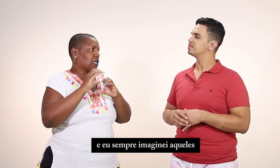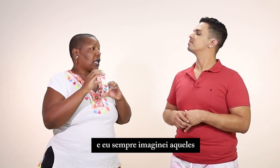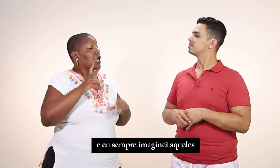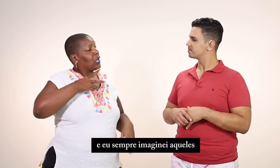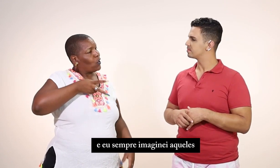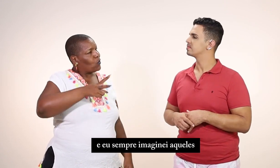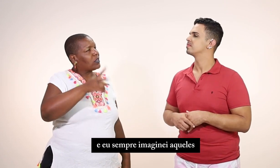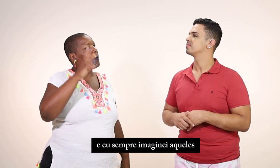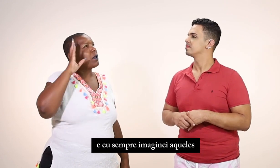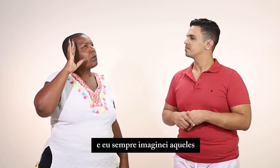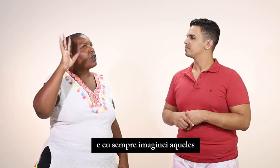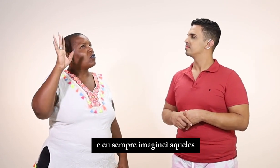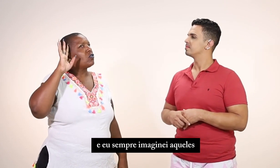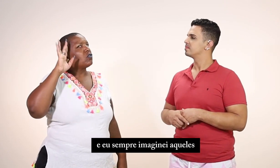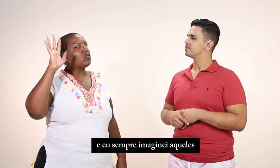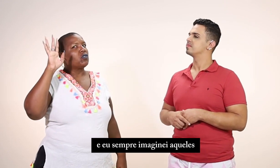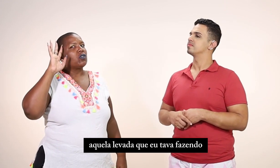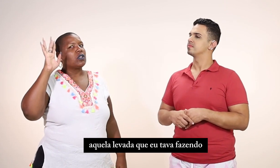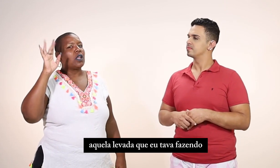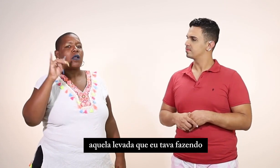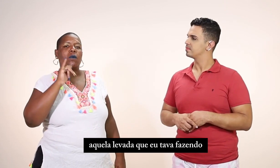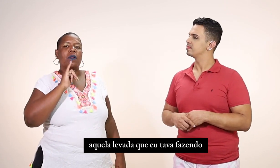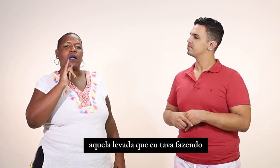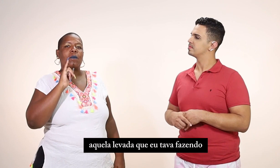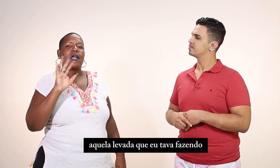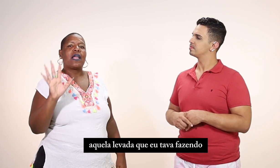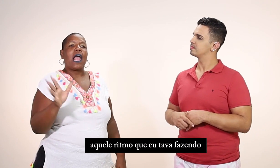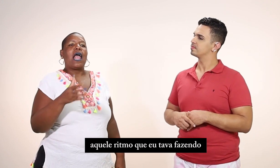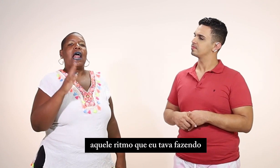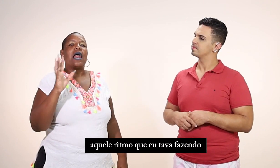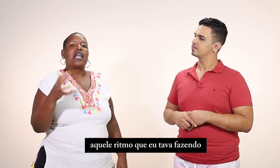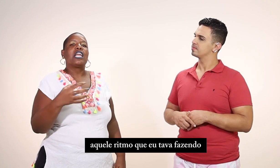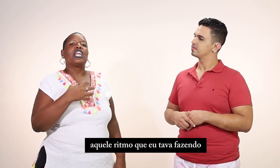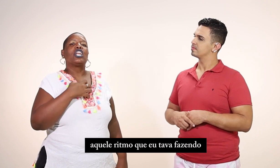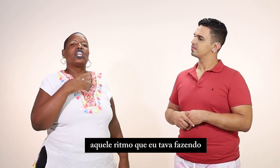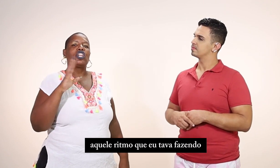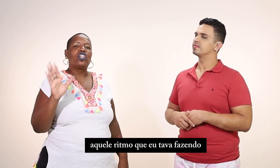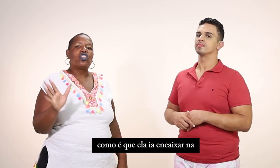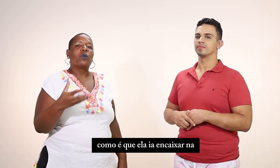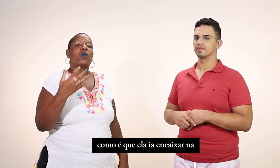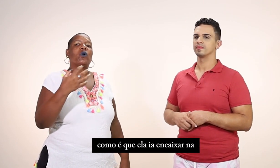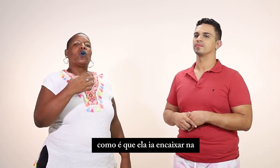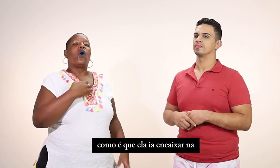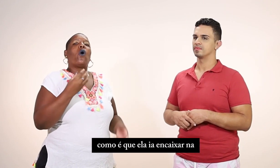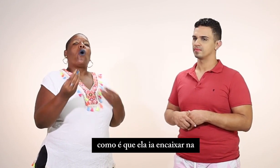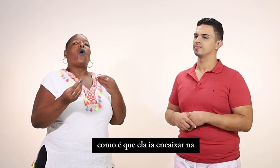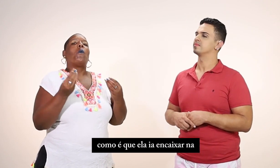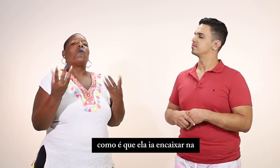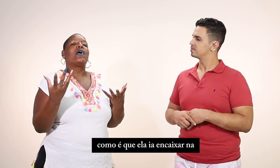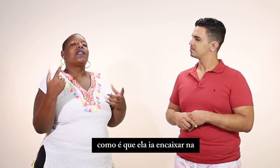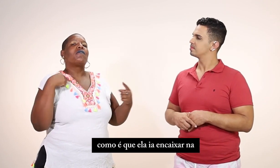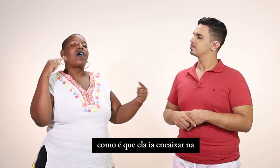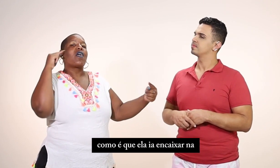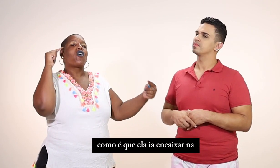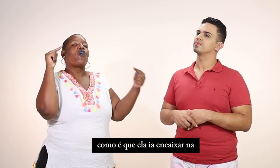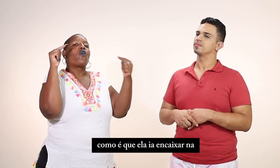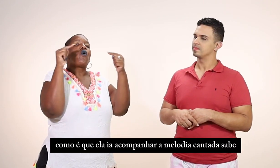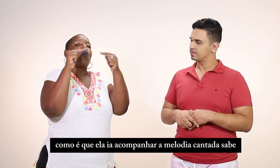sempre imaginei aquela levada que eu estava fazendo, aquele ritmo que eu estava fazendo, como é que ela ia encaixar, como é que ela